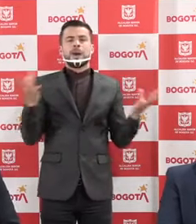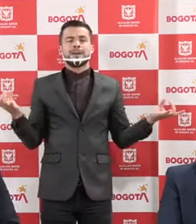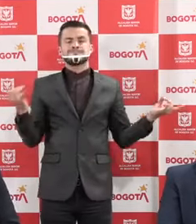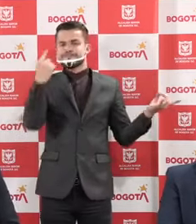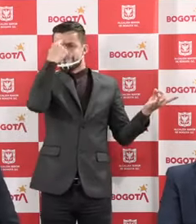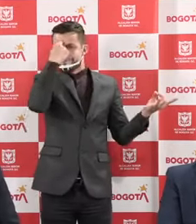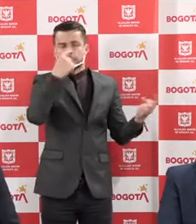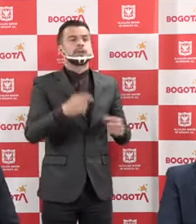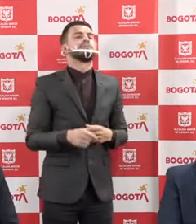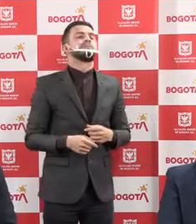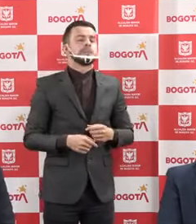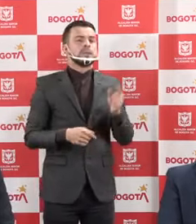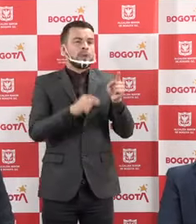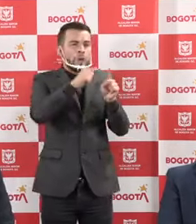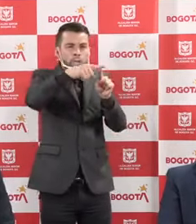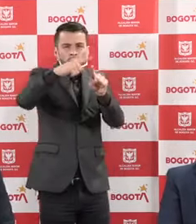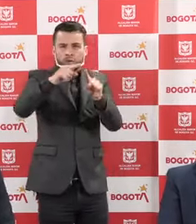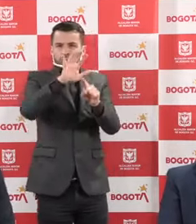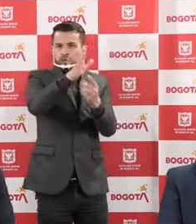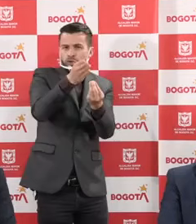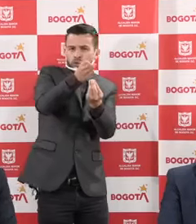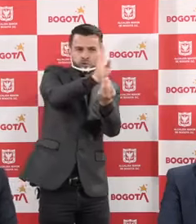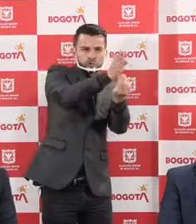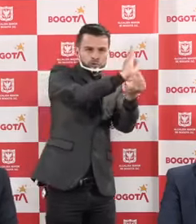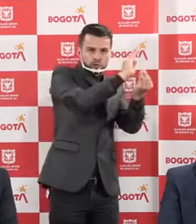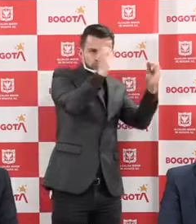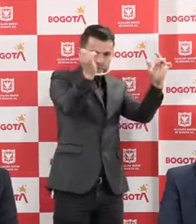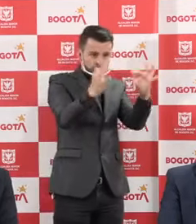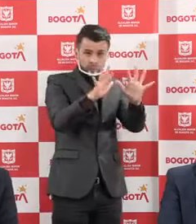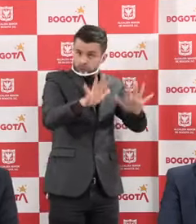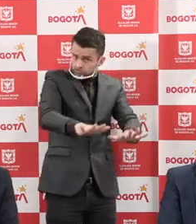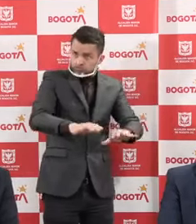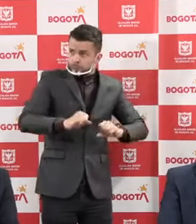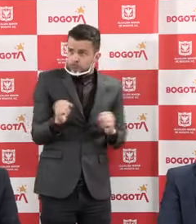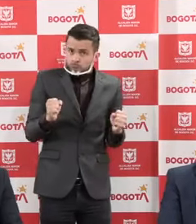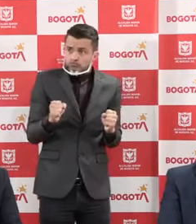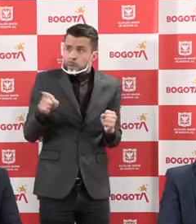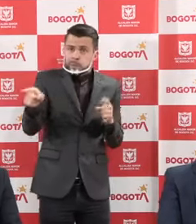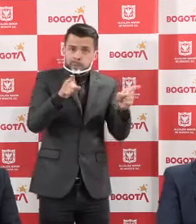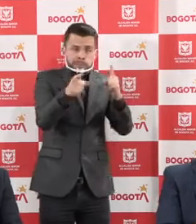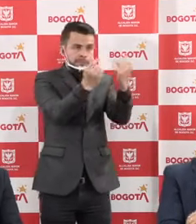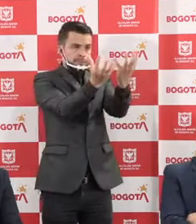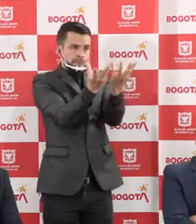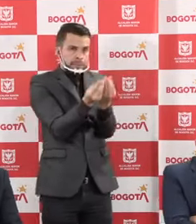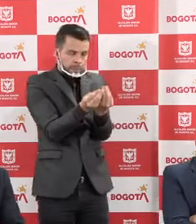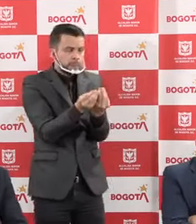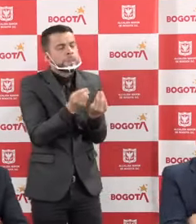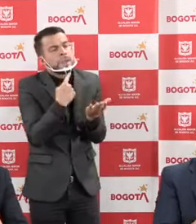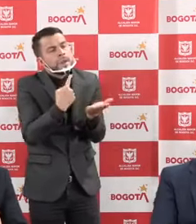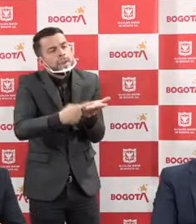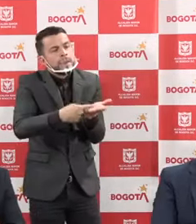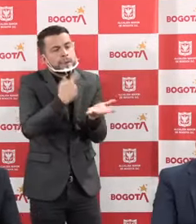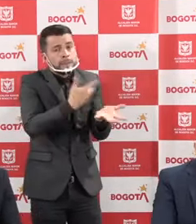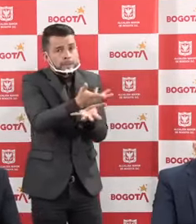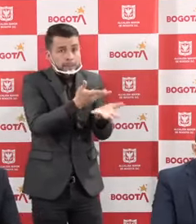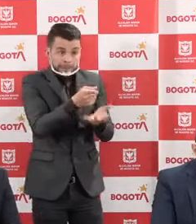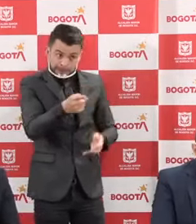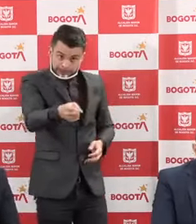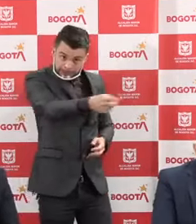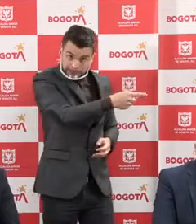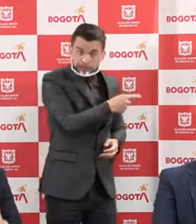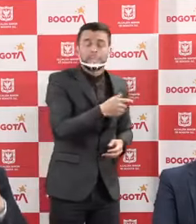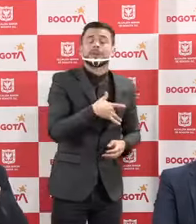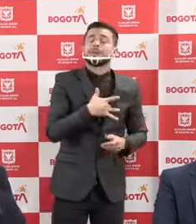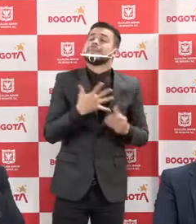y diversas religiones que están hoy en la capital del país muchos de ellos anhelan y es algo que entendemos y compartimos